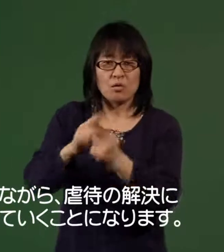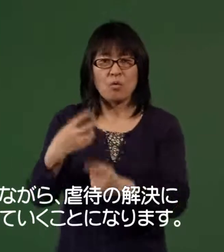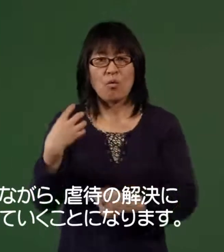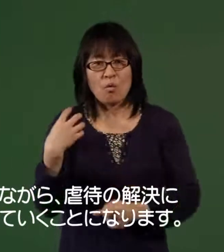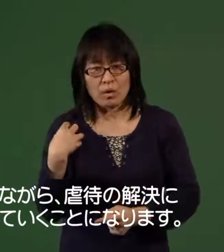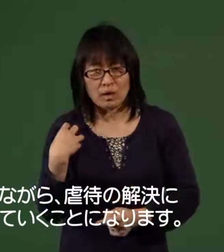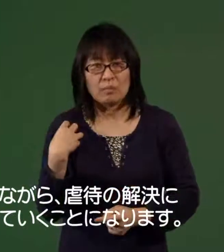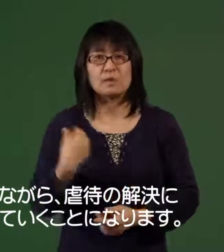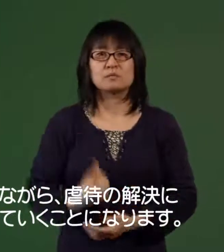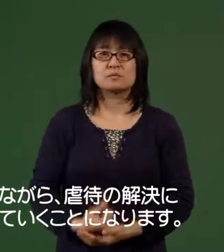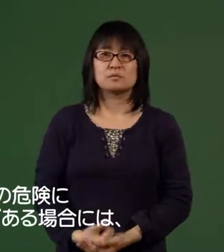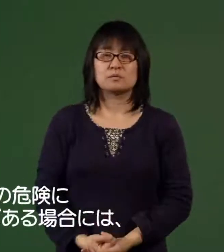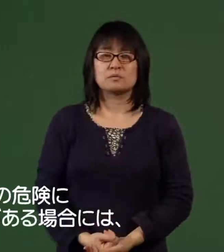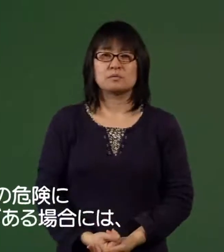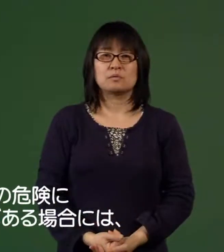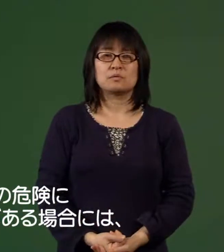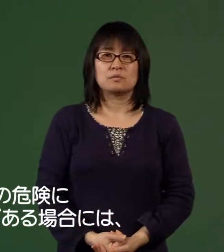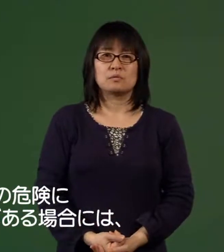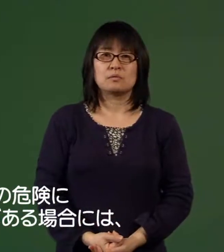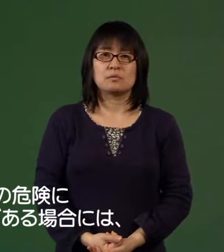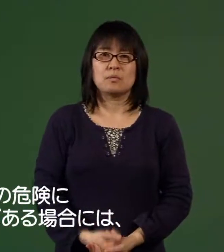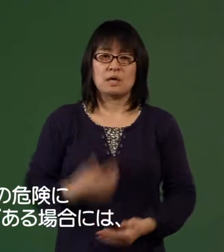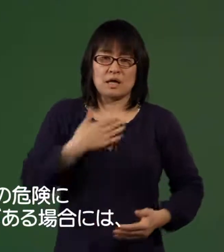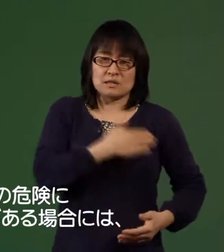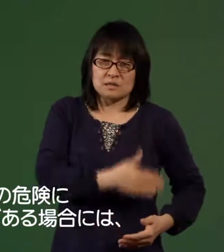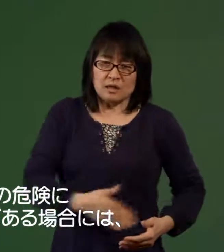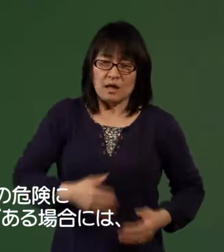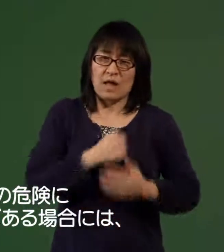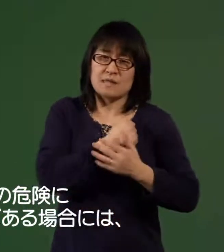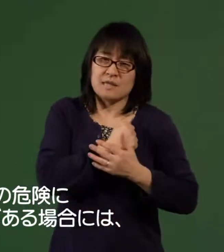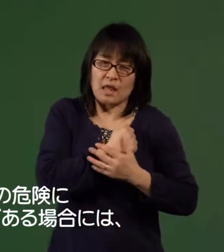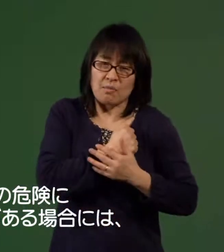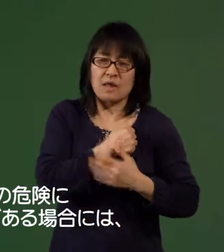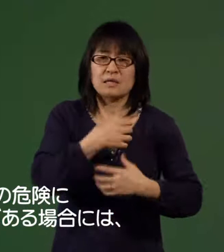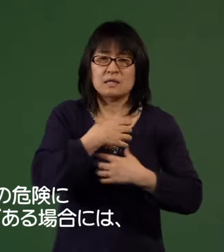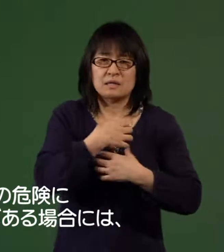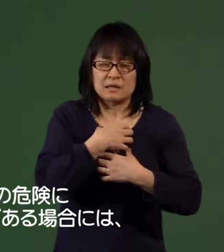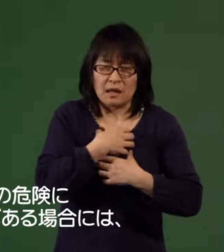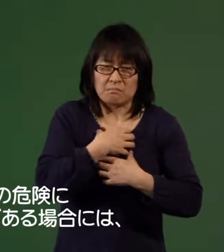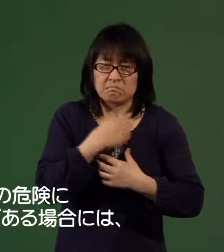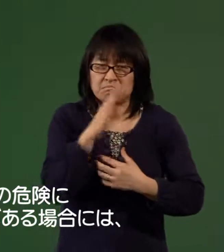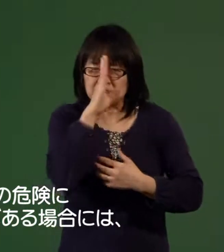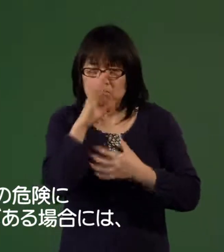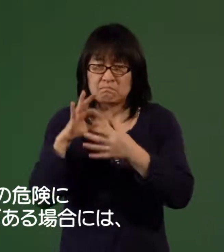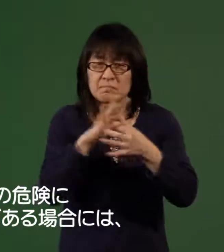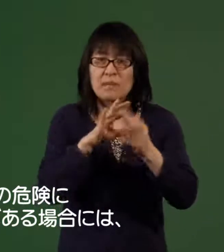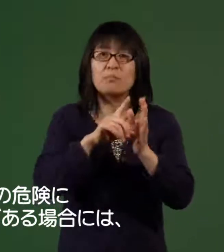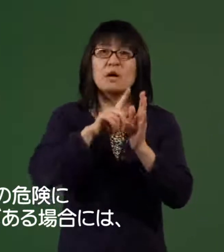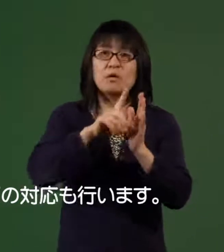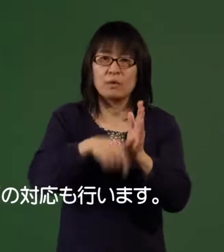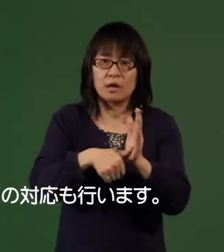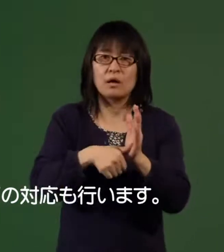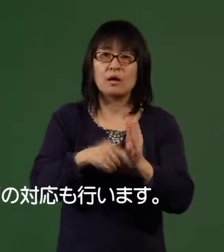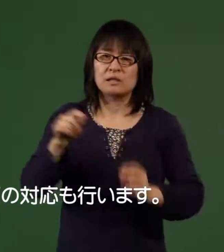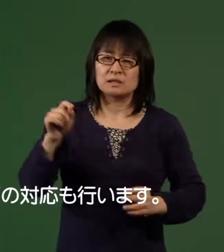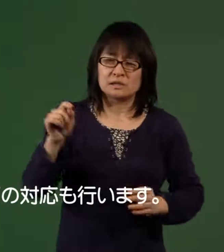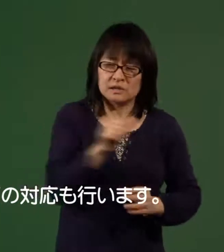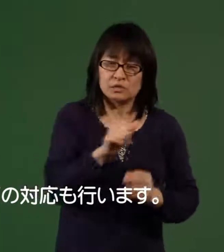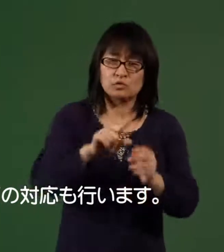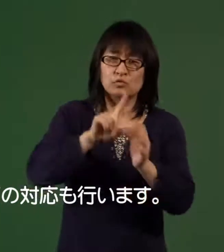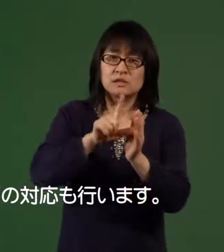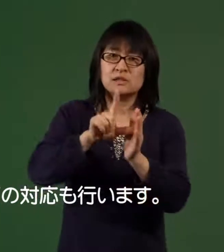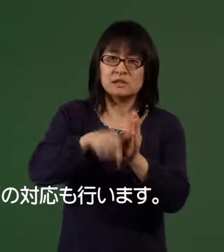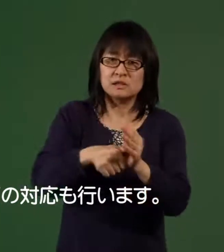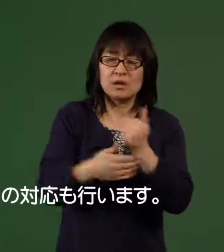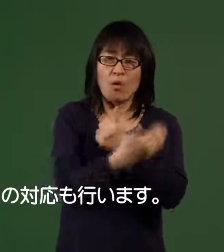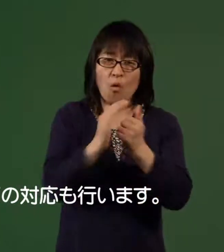ますなお新タイヤ生命の危険に関わる恐れがある場合には緊急一時保護など